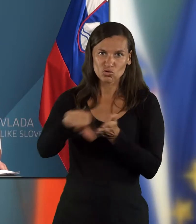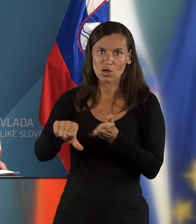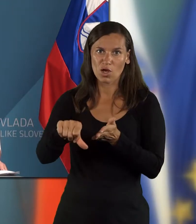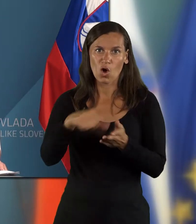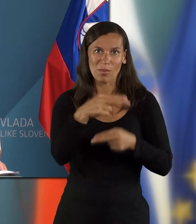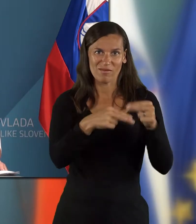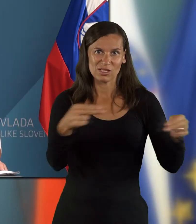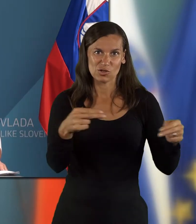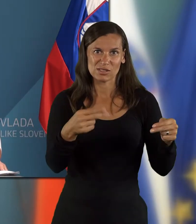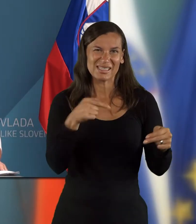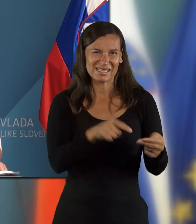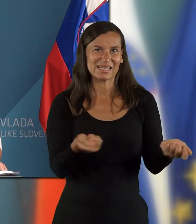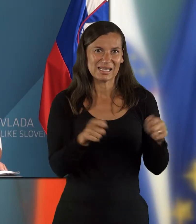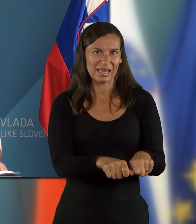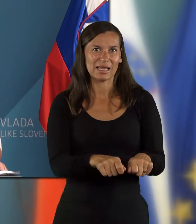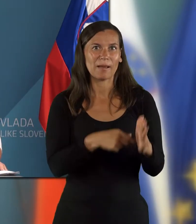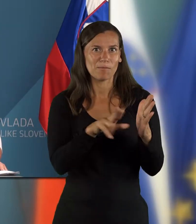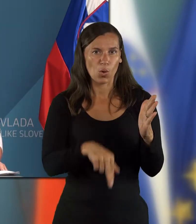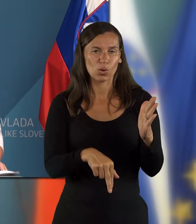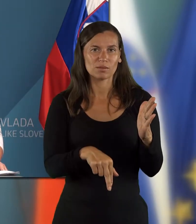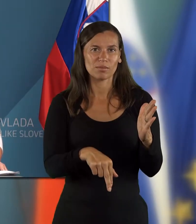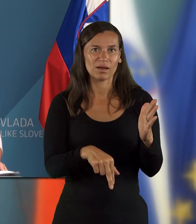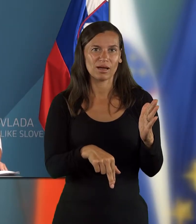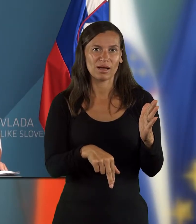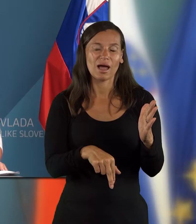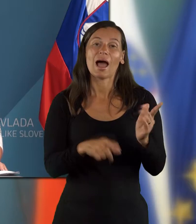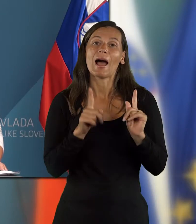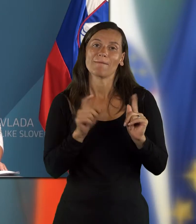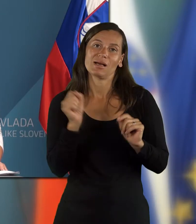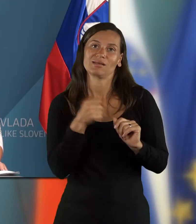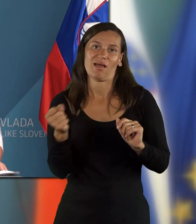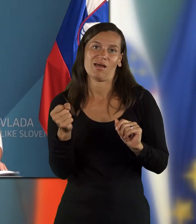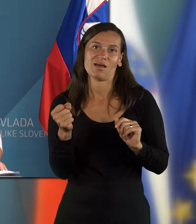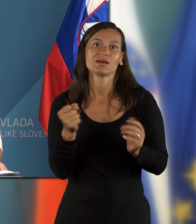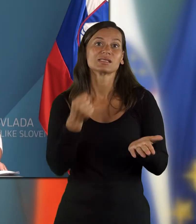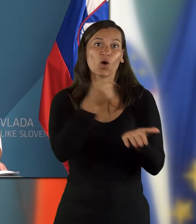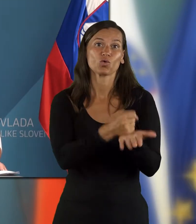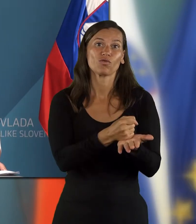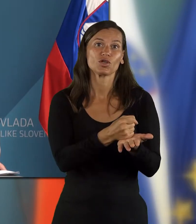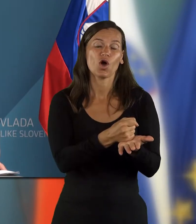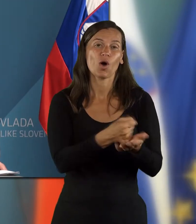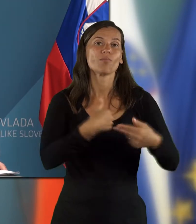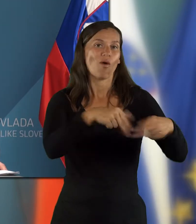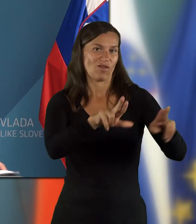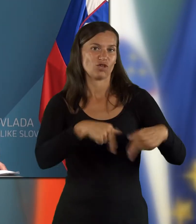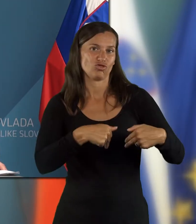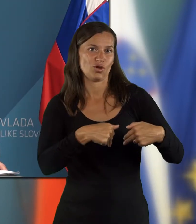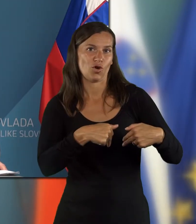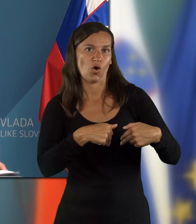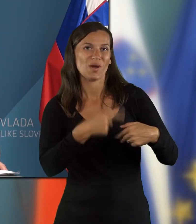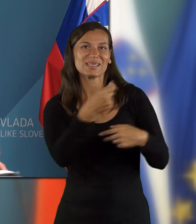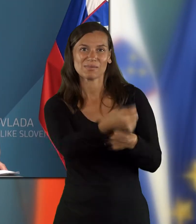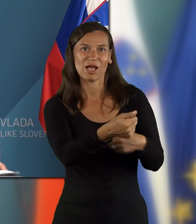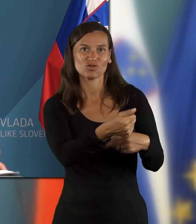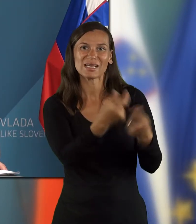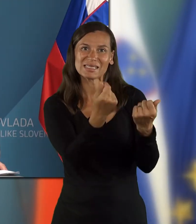poplačujejo obveznosti iz teh sklenjenih pogodb, ampak da zagotovijo tudi povračilo izplačanih sredstev